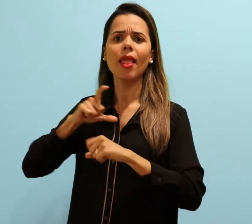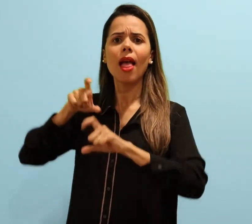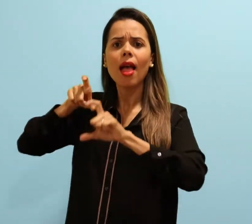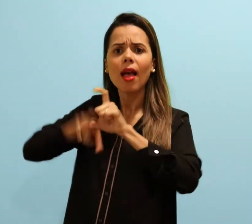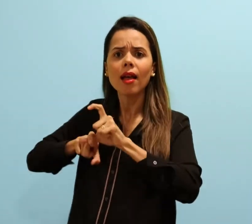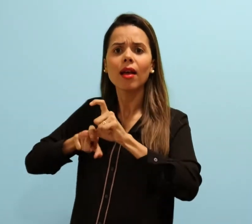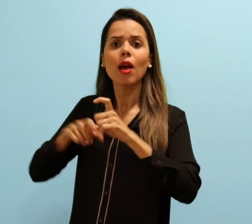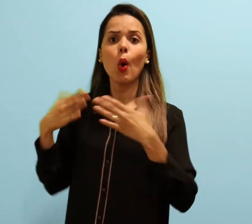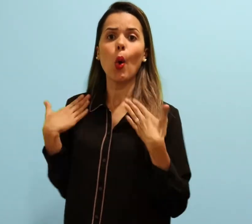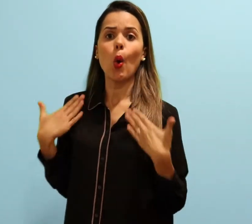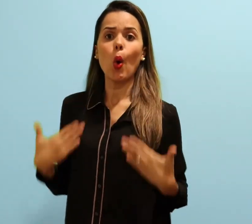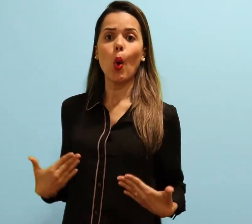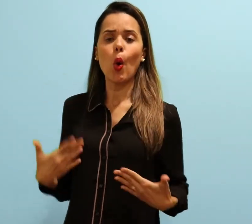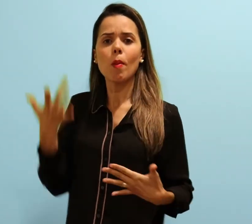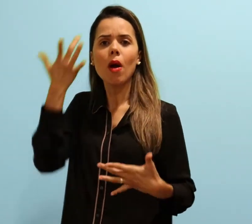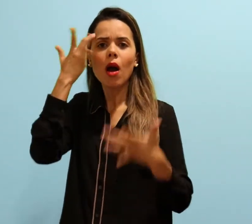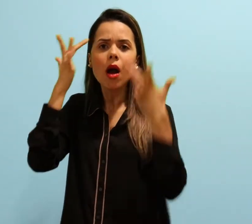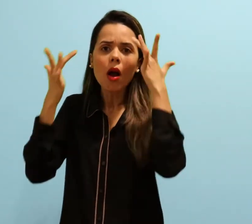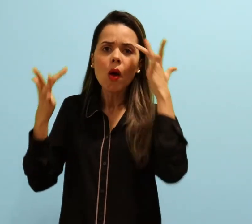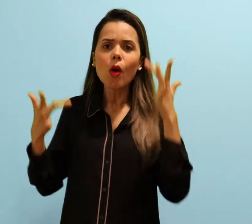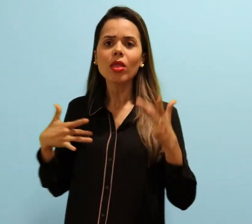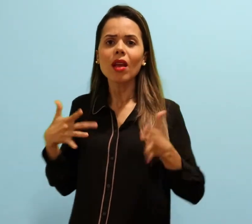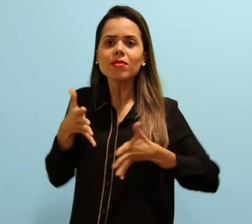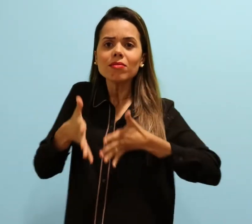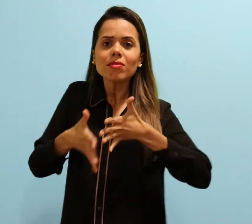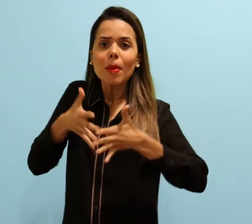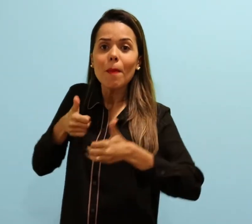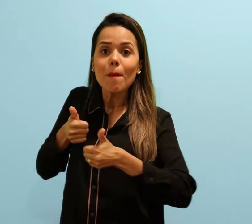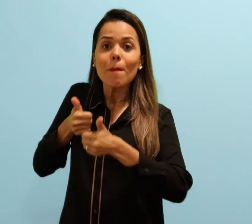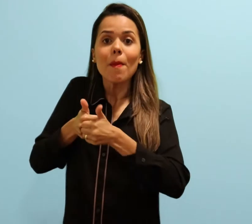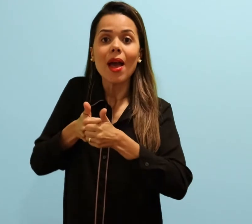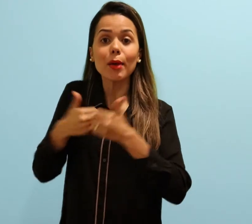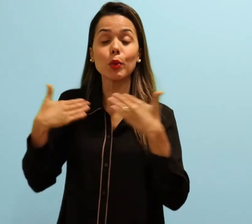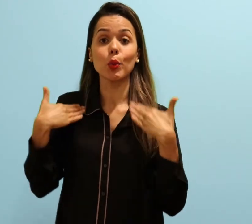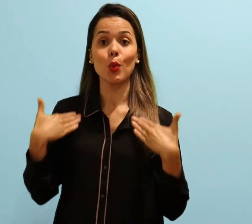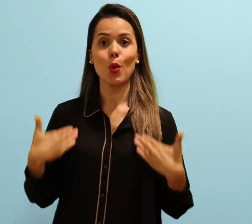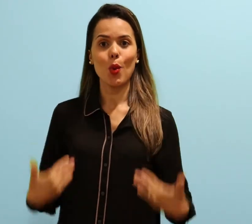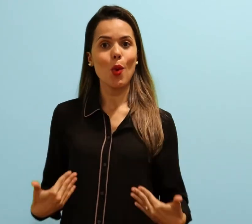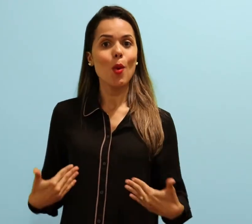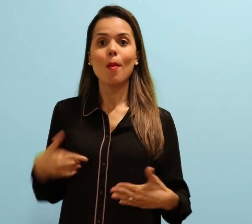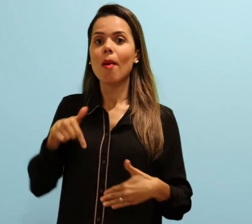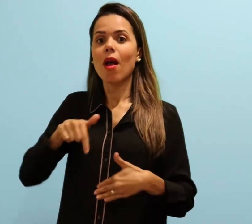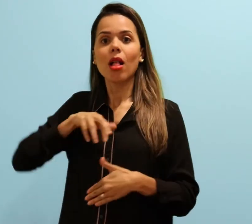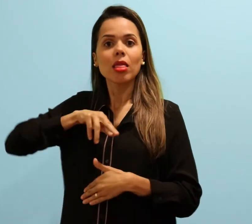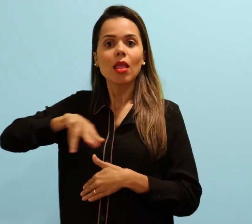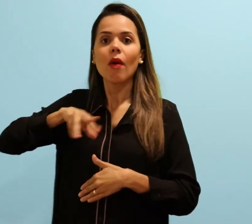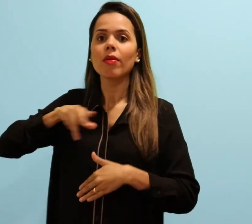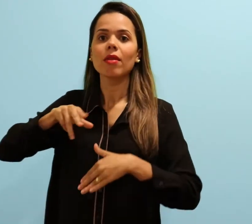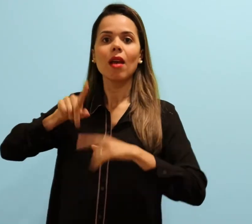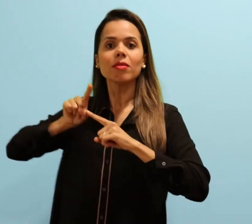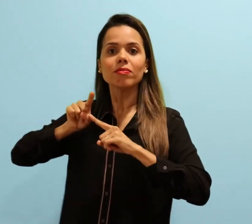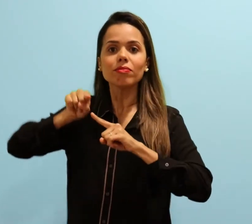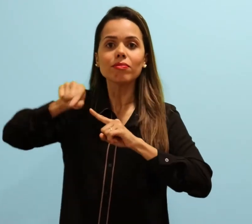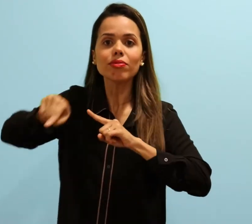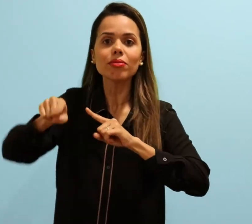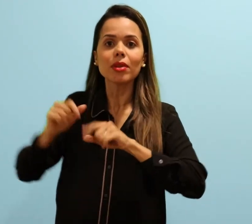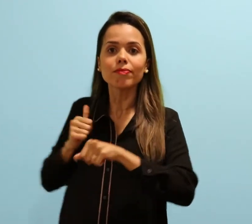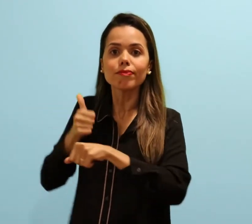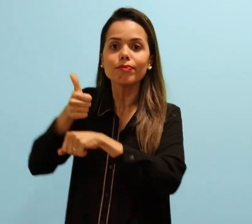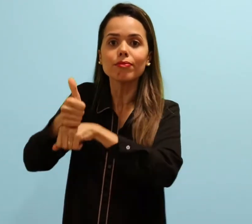serem produzidos ancorados ao corpo ou muito próximo ao corpo do sinalizante, não conseguem apresentar